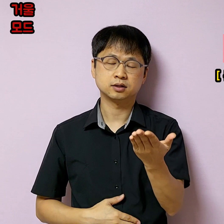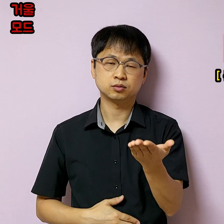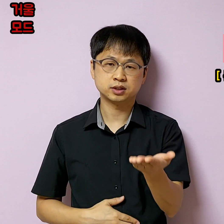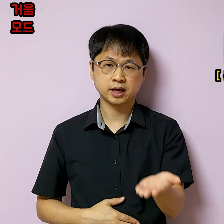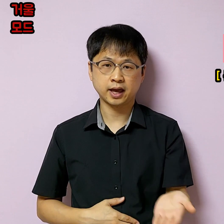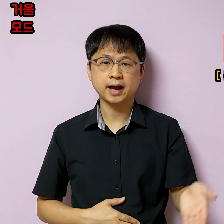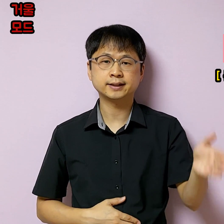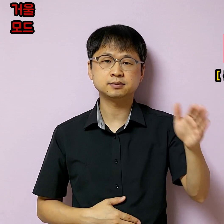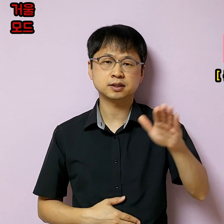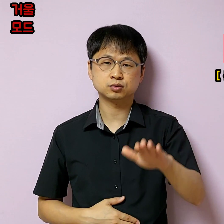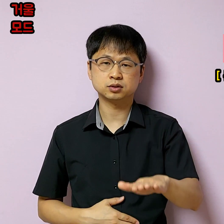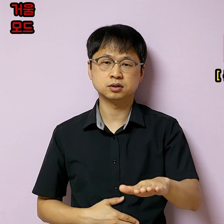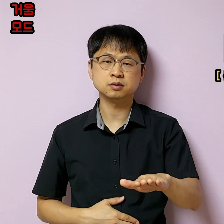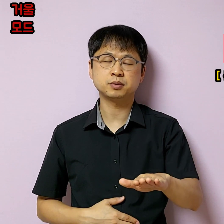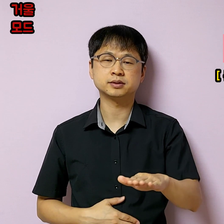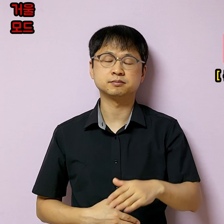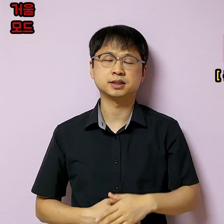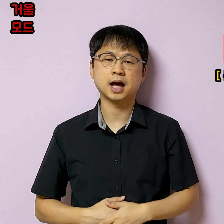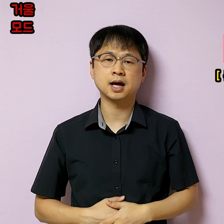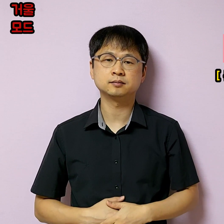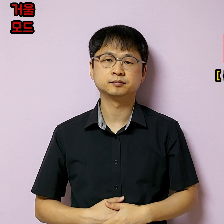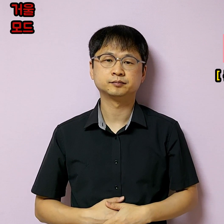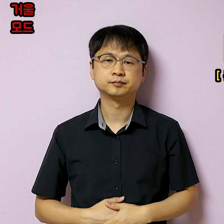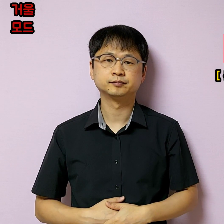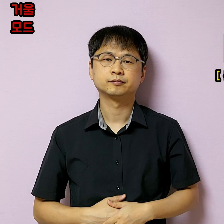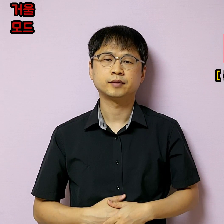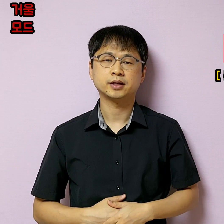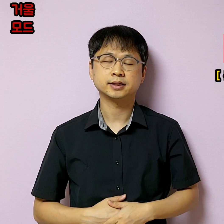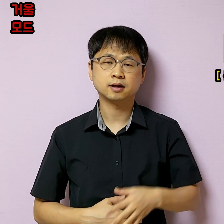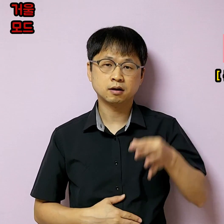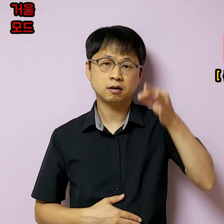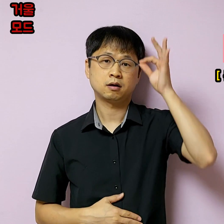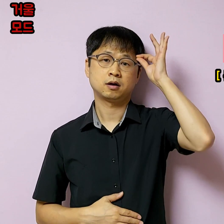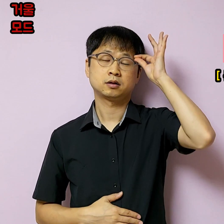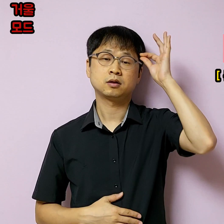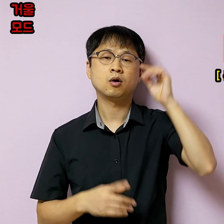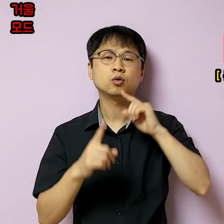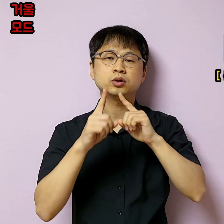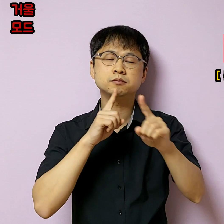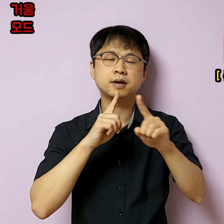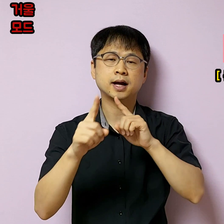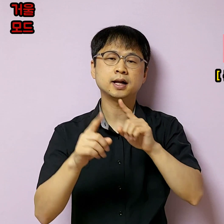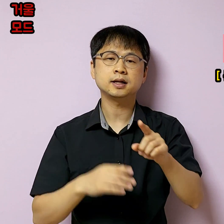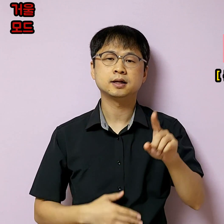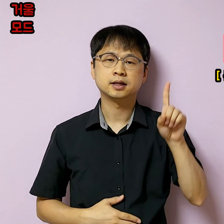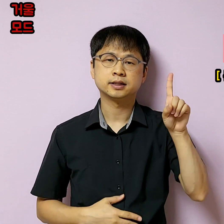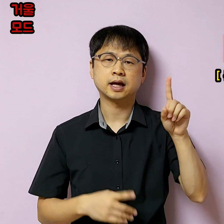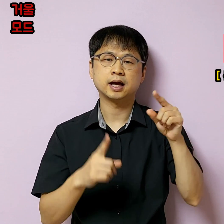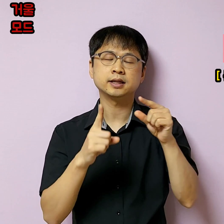그리고 뒤에 하지만 소는 배웠습니다. 네, 그래서 떠오르는 말 단